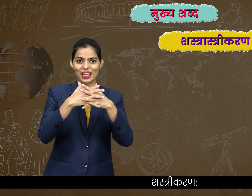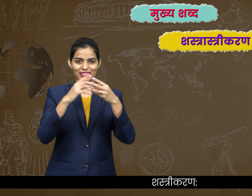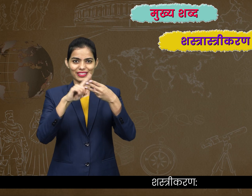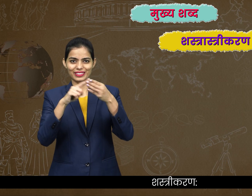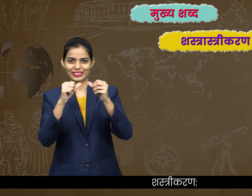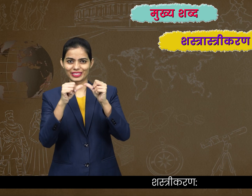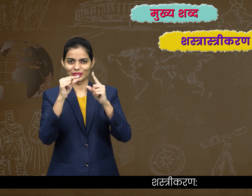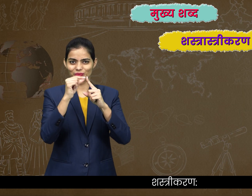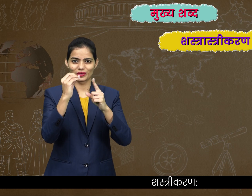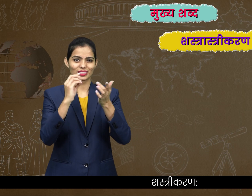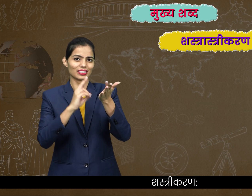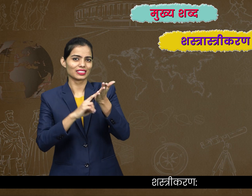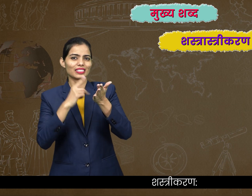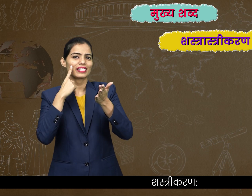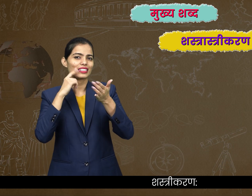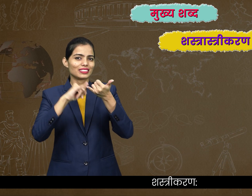शस्त्रीकरण,